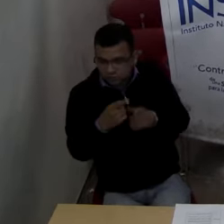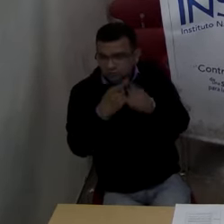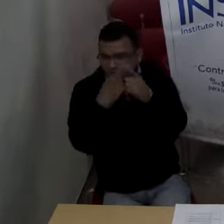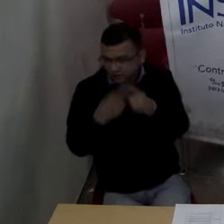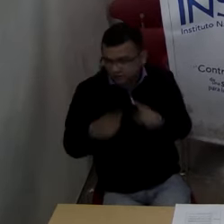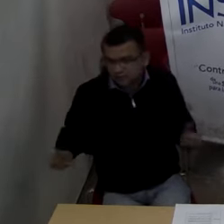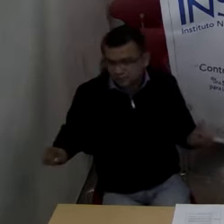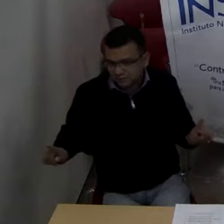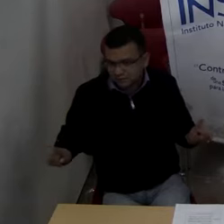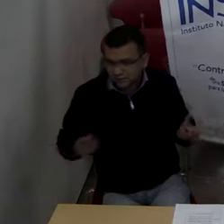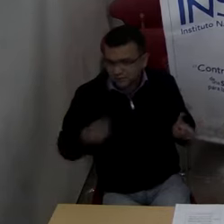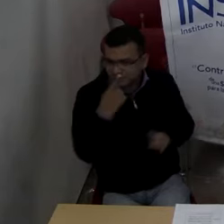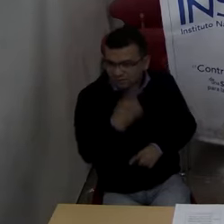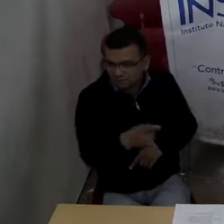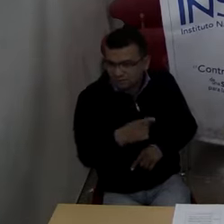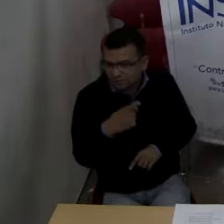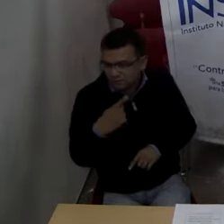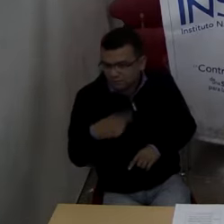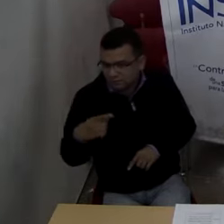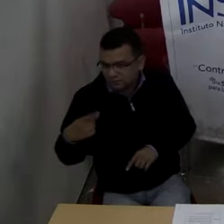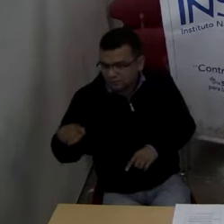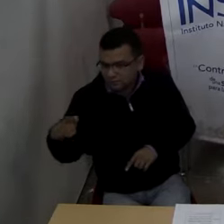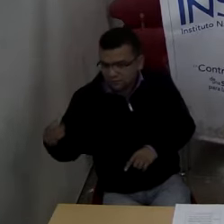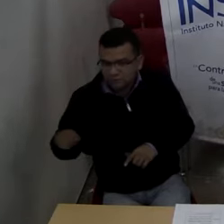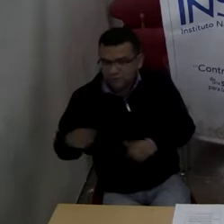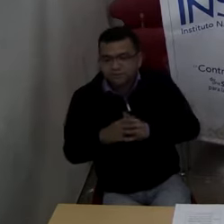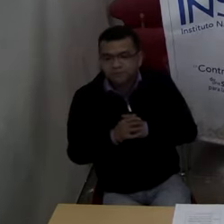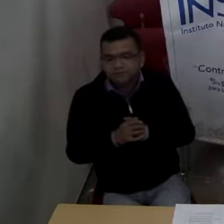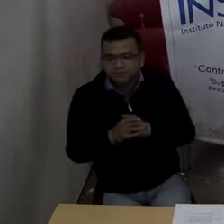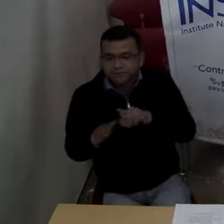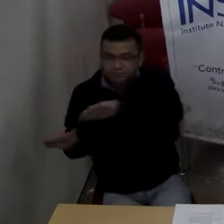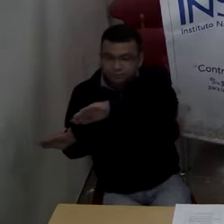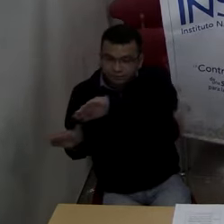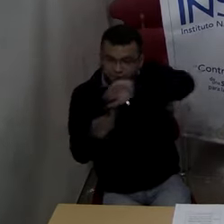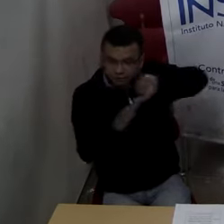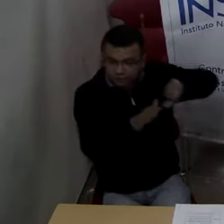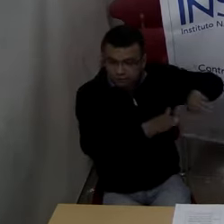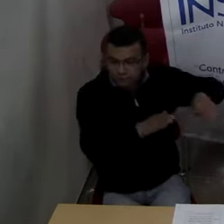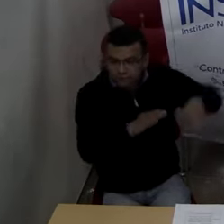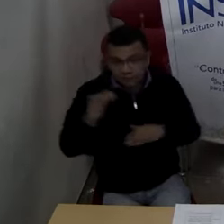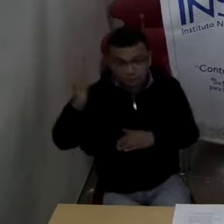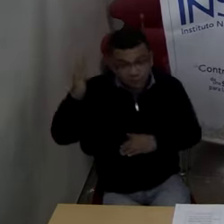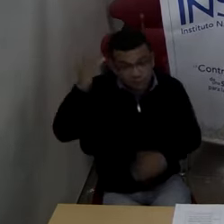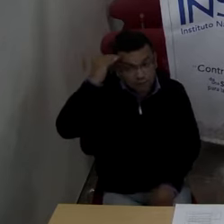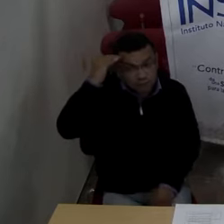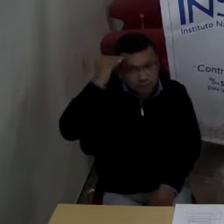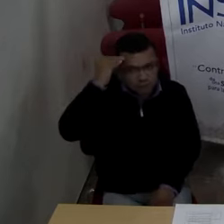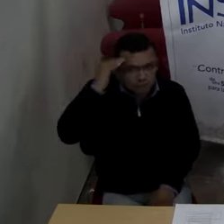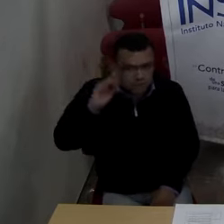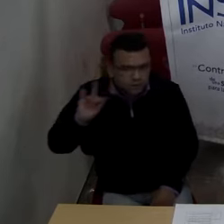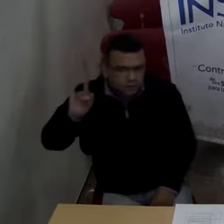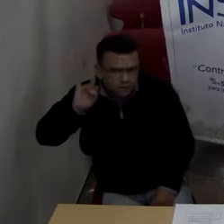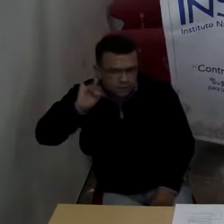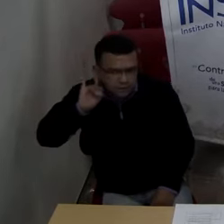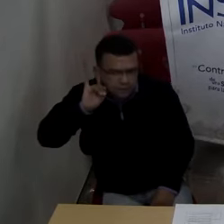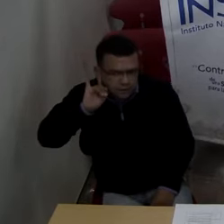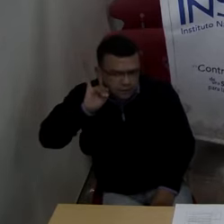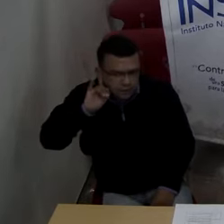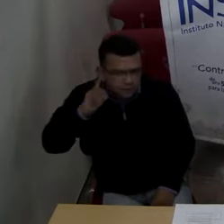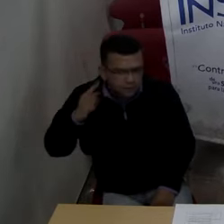Bueno, con respecto a la memoria auditiva, es esa capacidad de almacenar y recordar